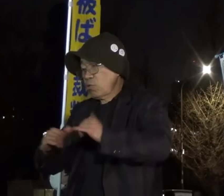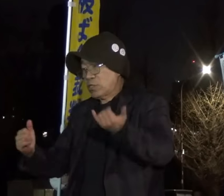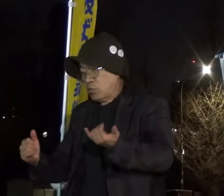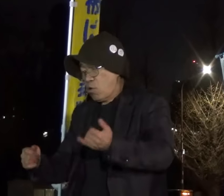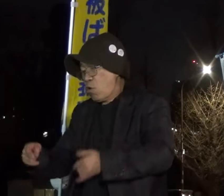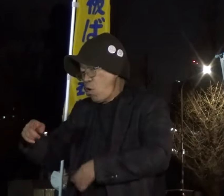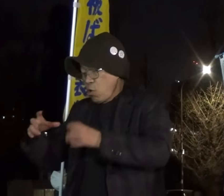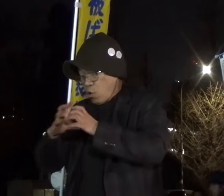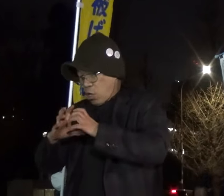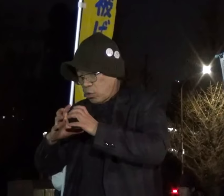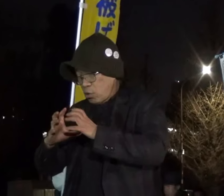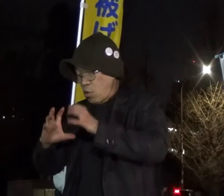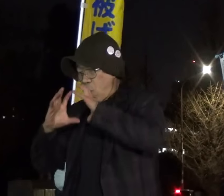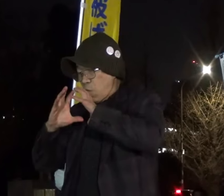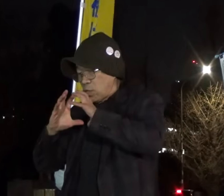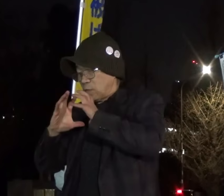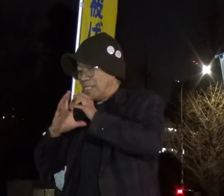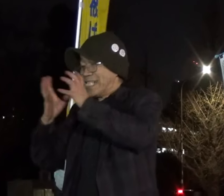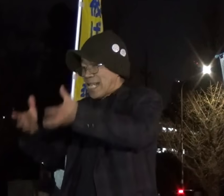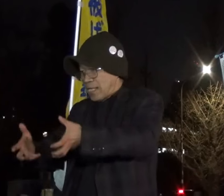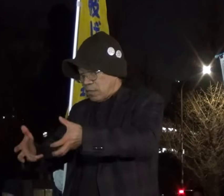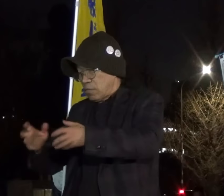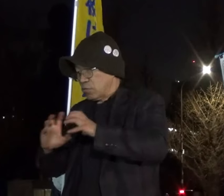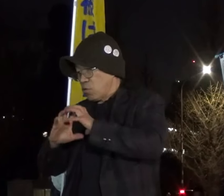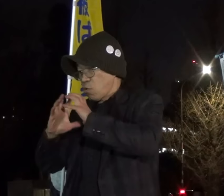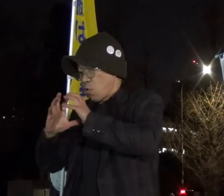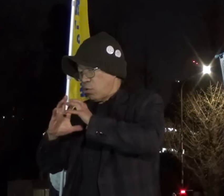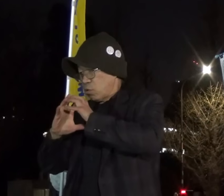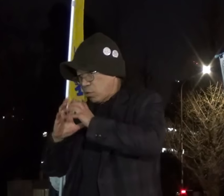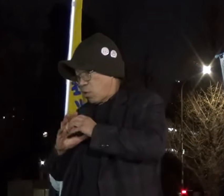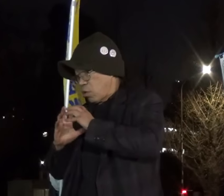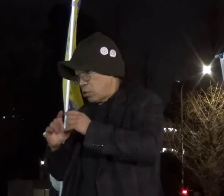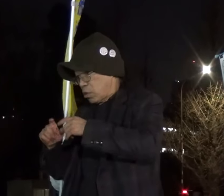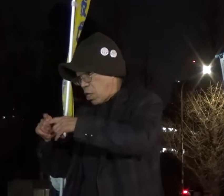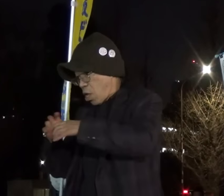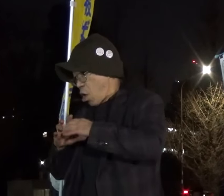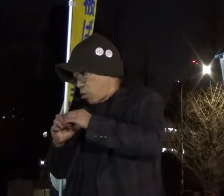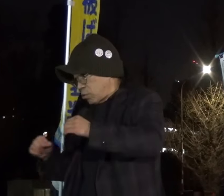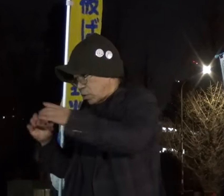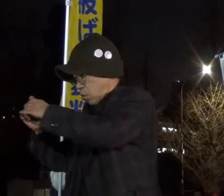のインターナショナル、越境主義に基づいた戦いっていうのが